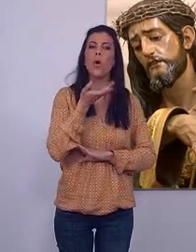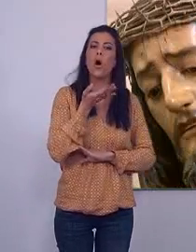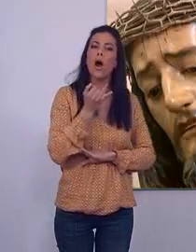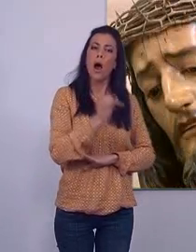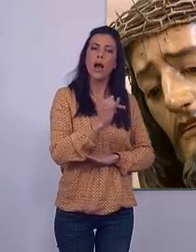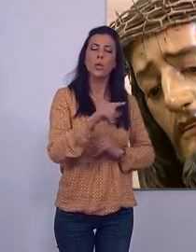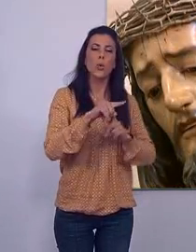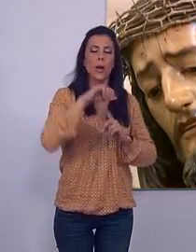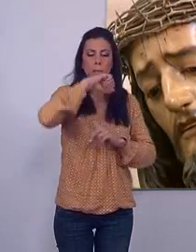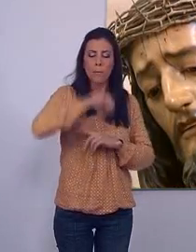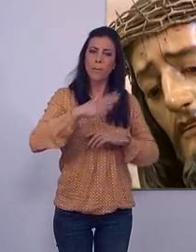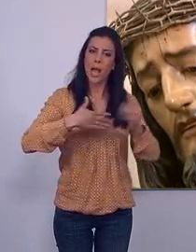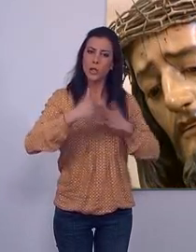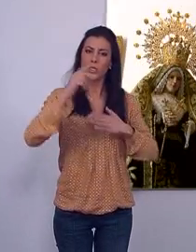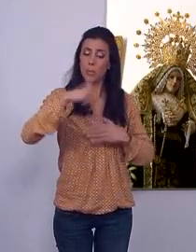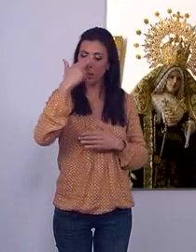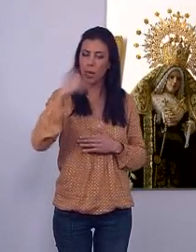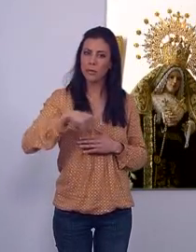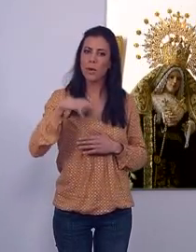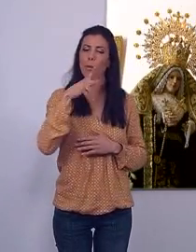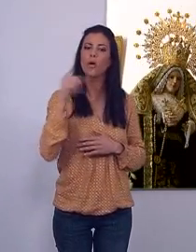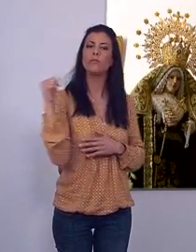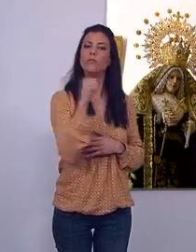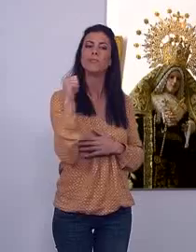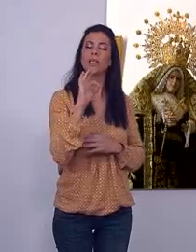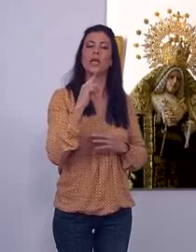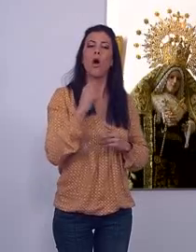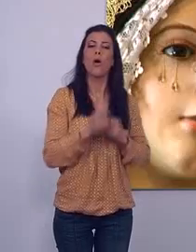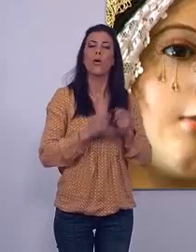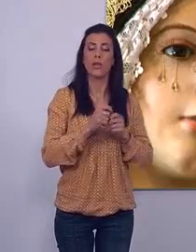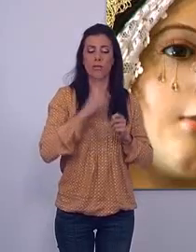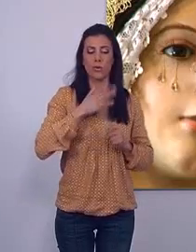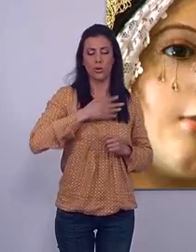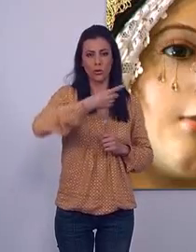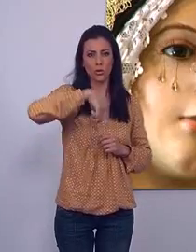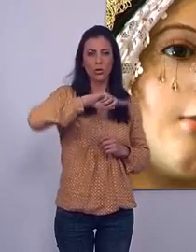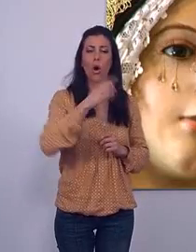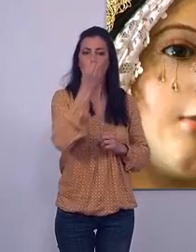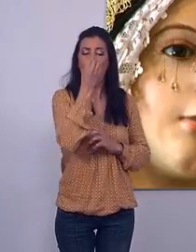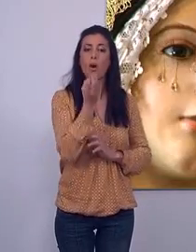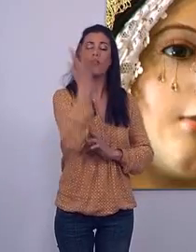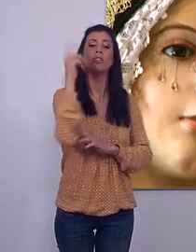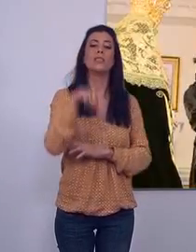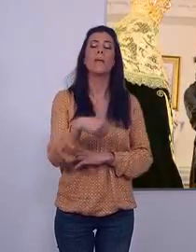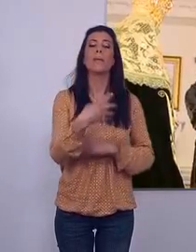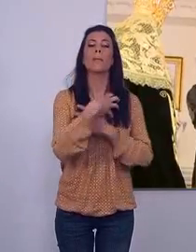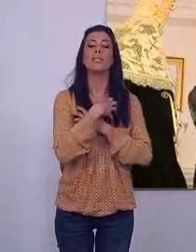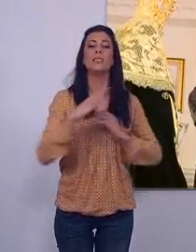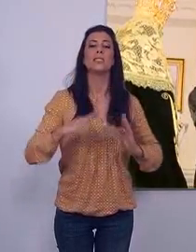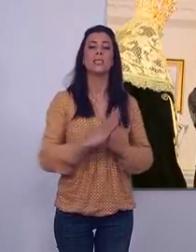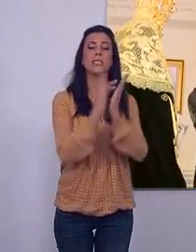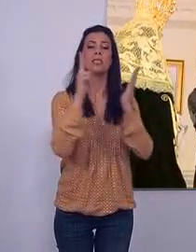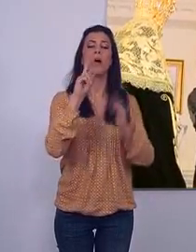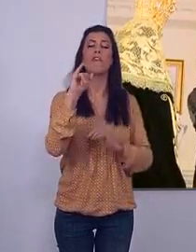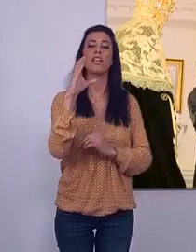el pasado sábado un solemne besamanos y besapiés a los hermanos andy elaboración de nuestro señor del olivos y maría